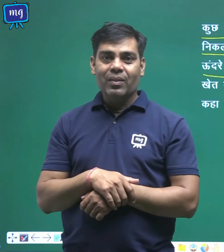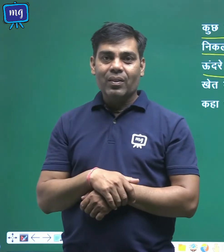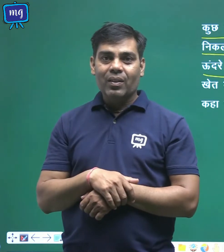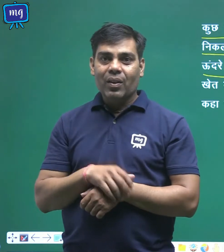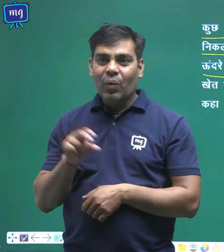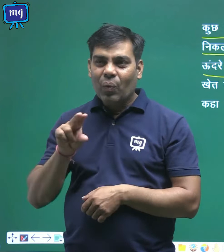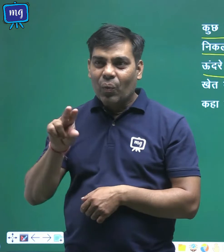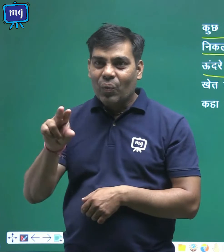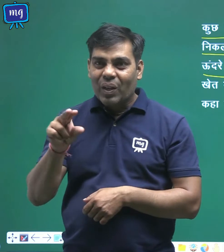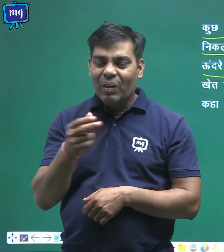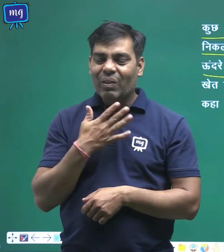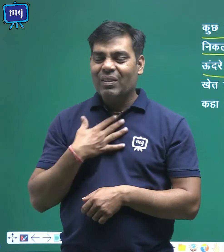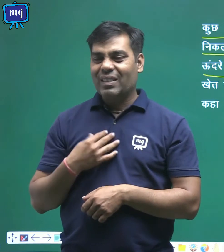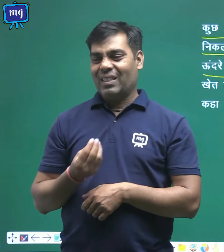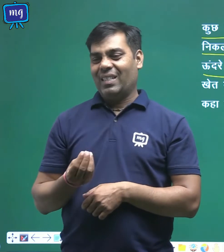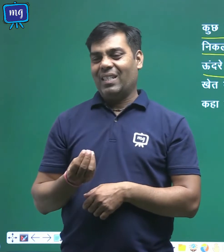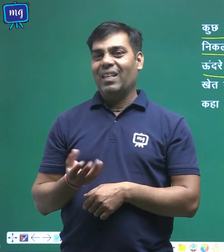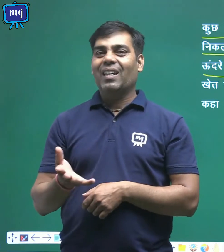ऊंदरे को दया आ गई